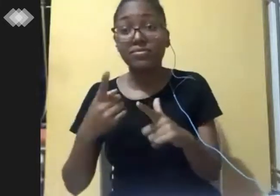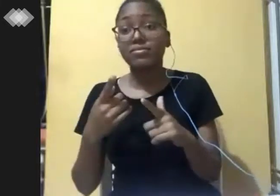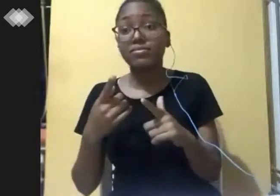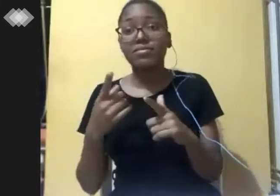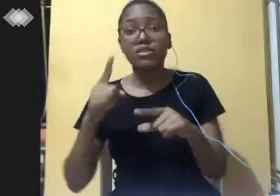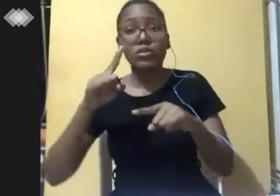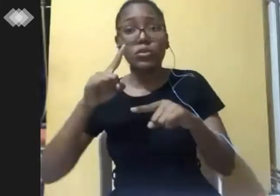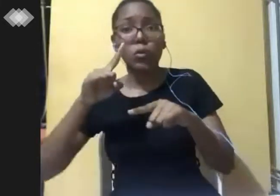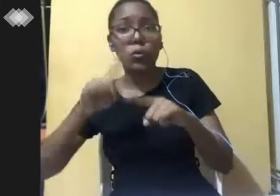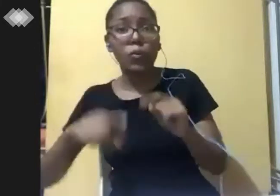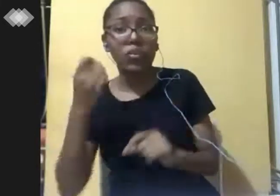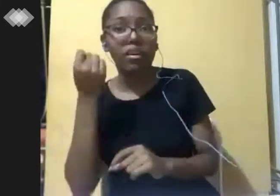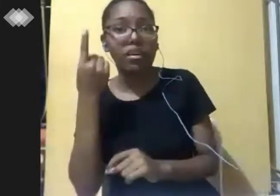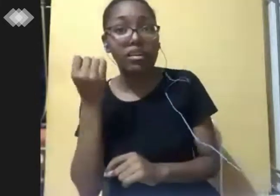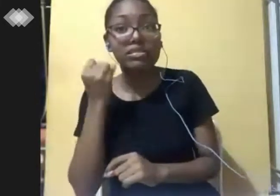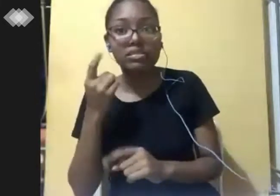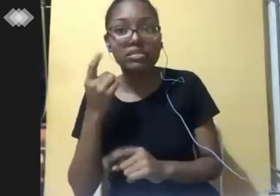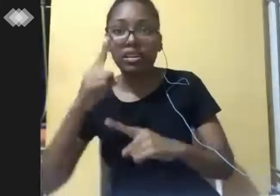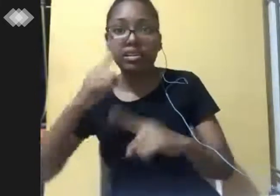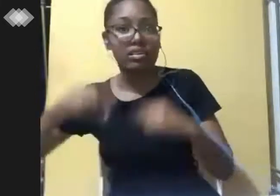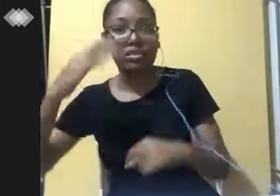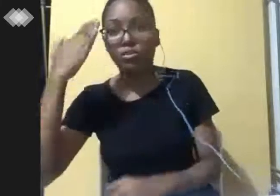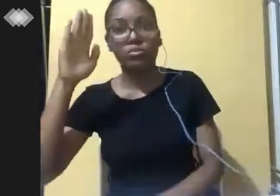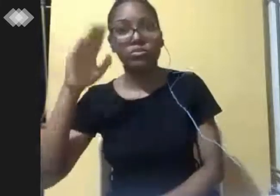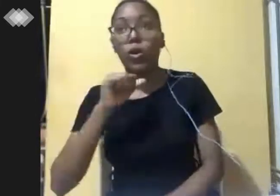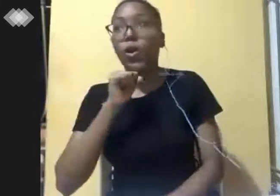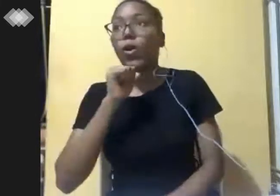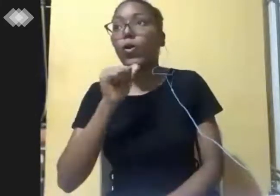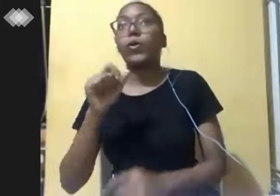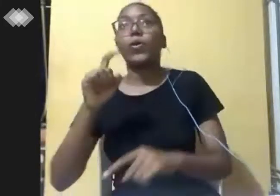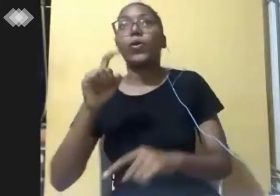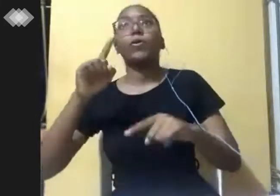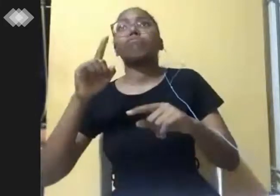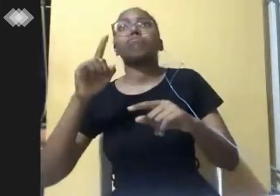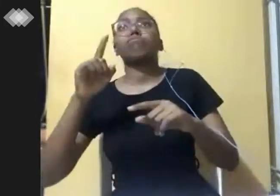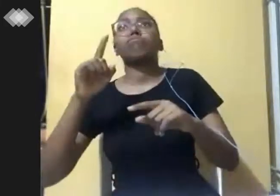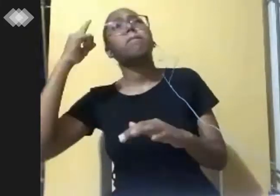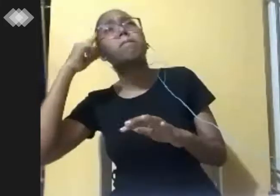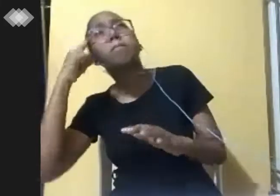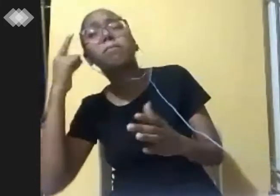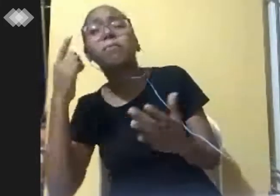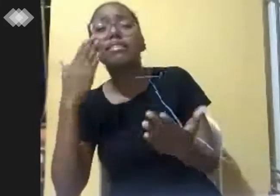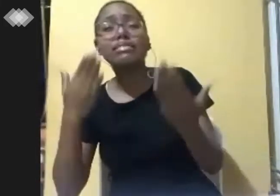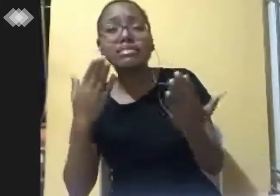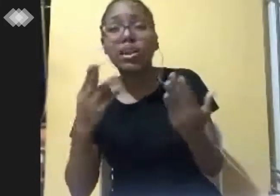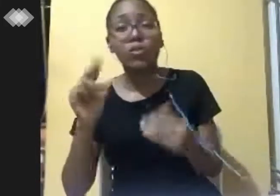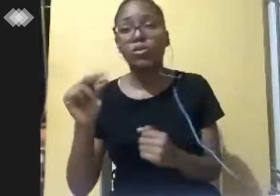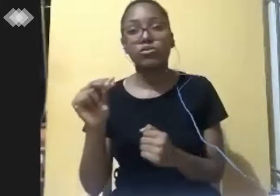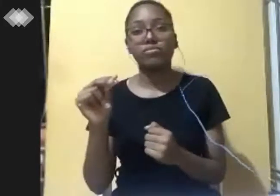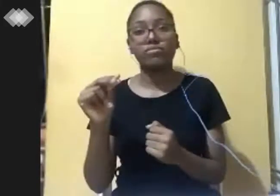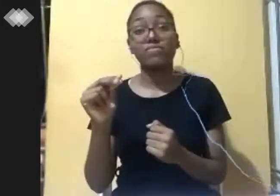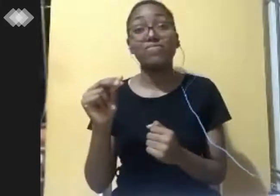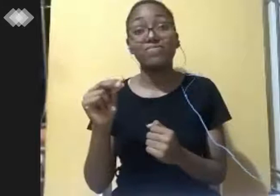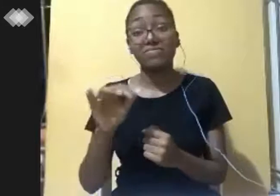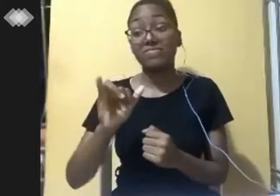lengua de señas. No es suponiendo, y menos en el trabajo que nosotros hacemos, de manera que es un reto